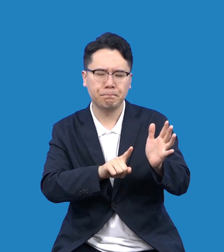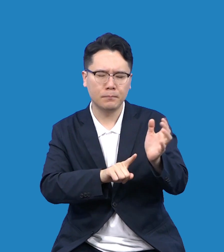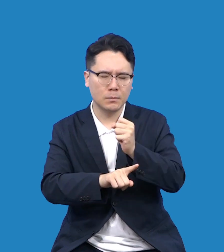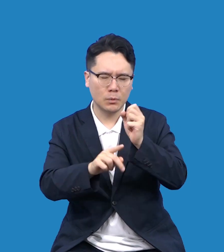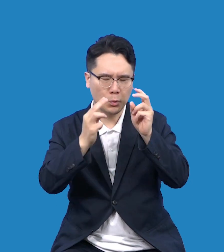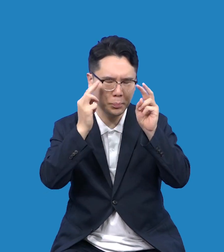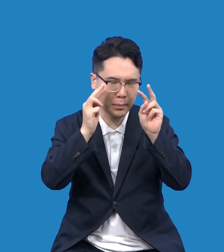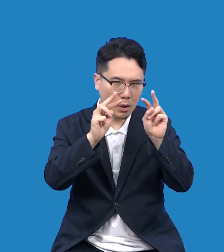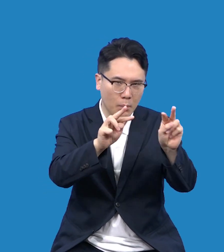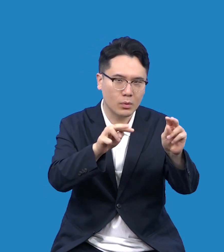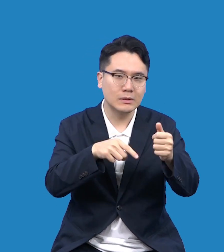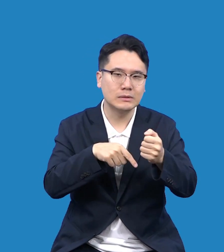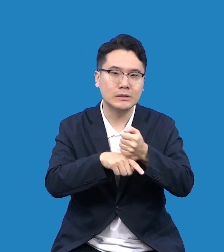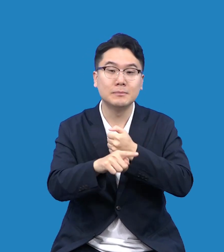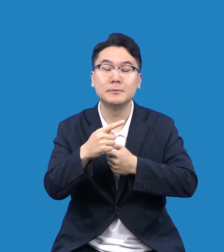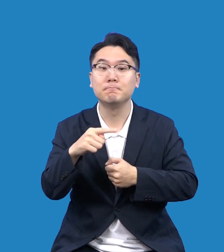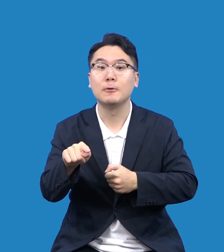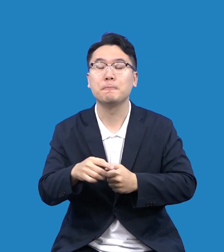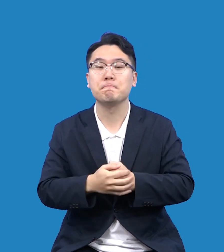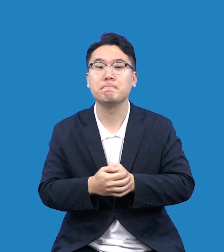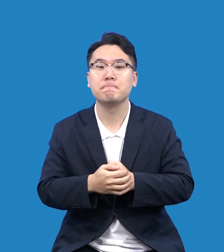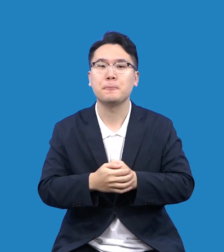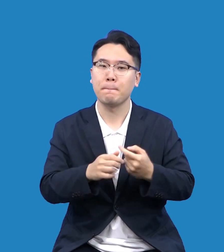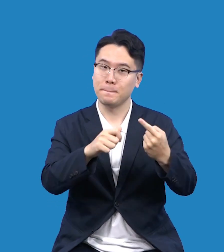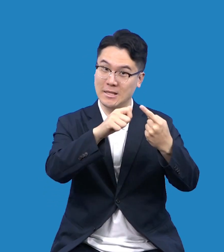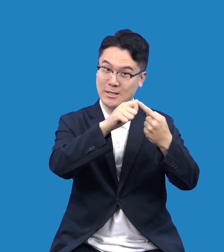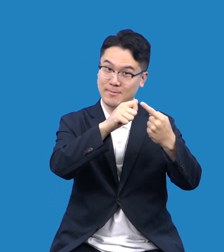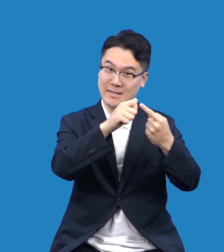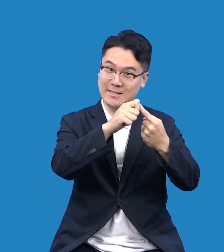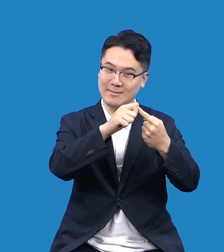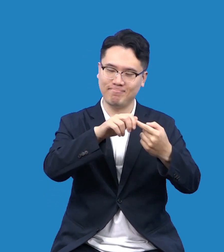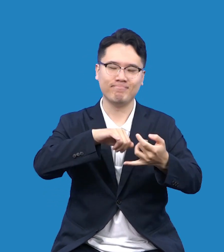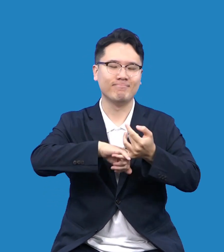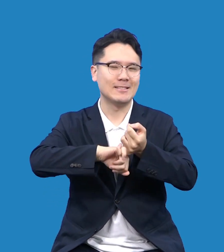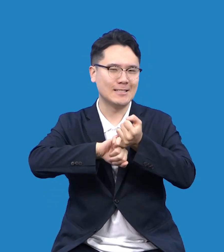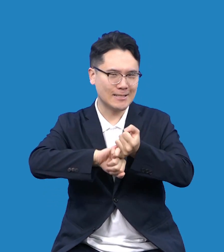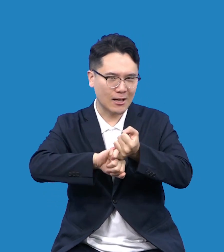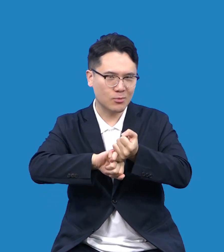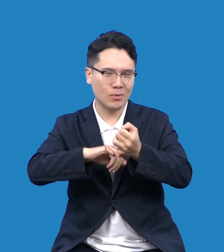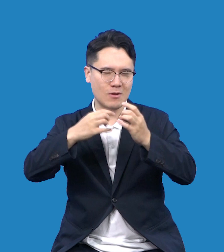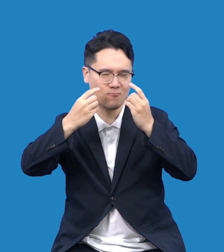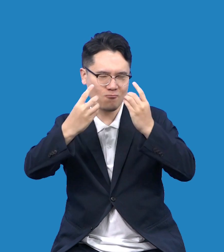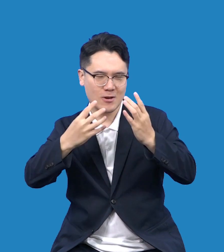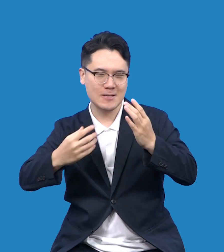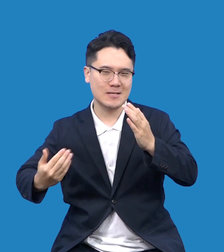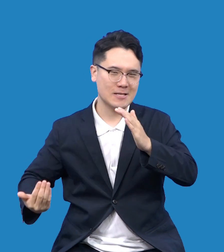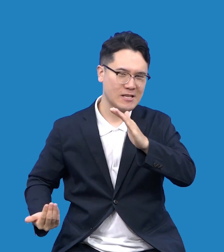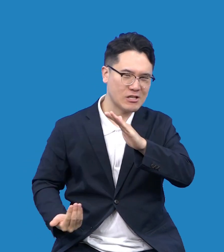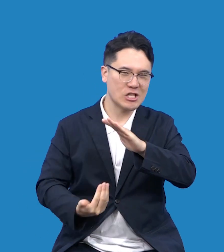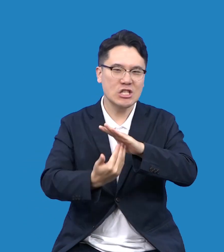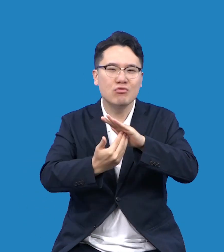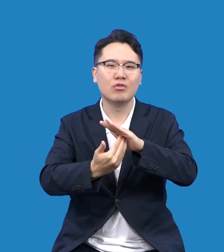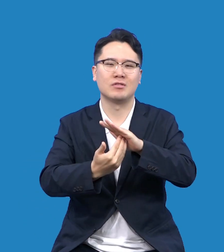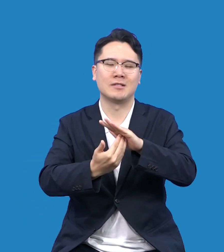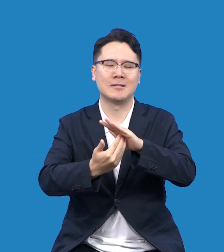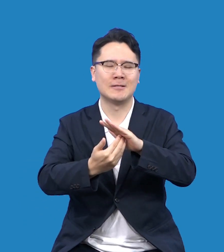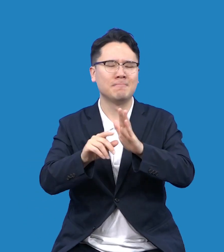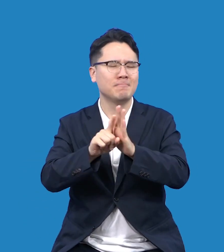도대체 무엇일까요? 그 첫째는 약속의 실현을 근거로 바라본다는 것을 의미합니다.